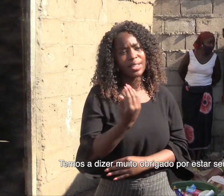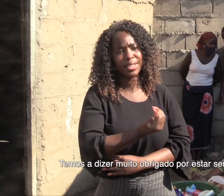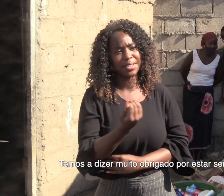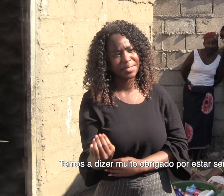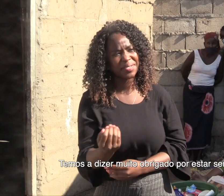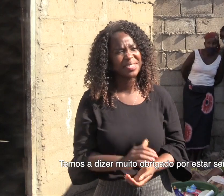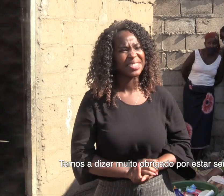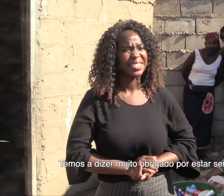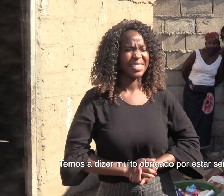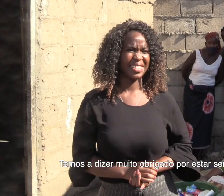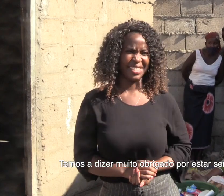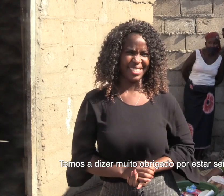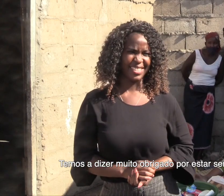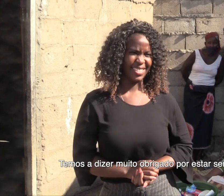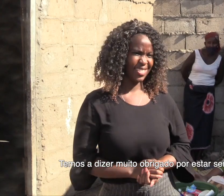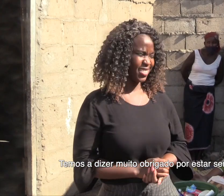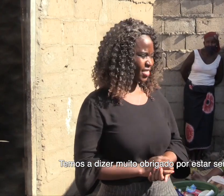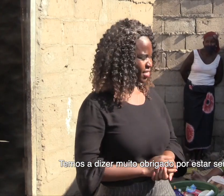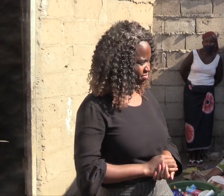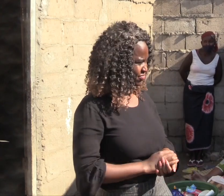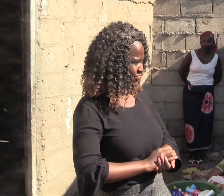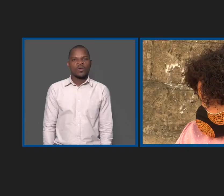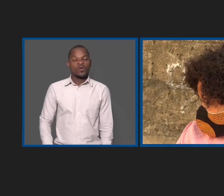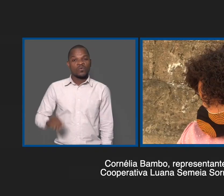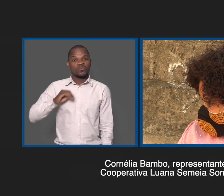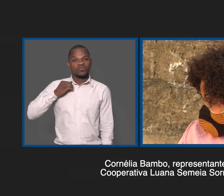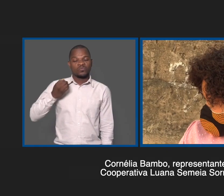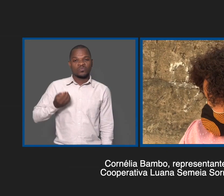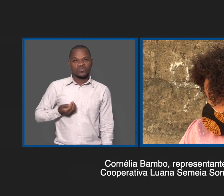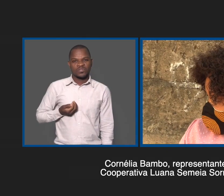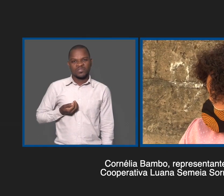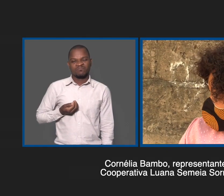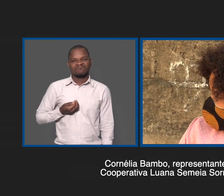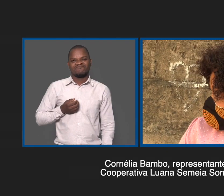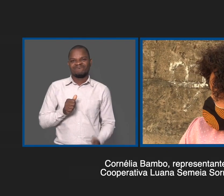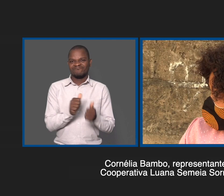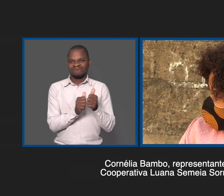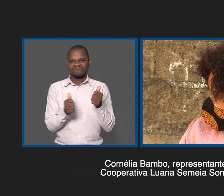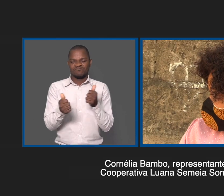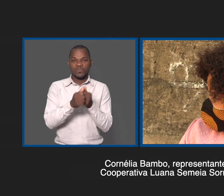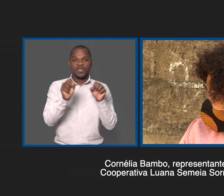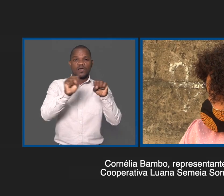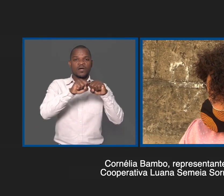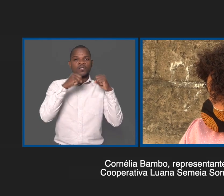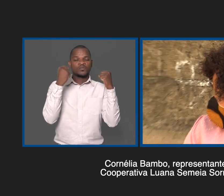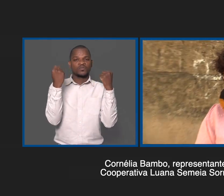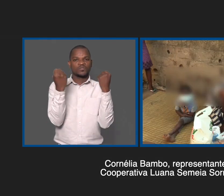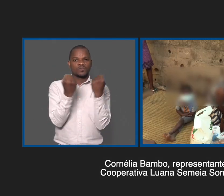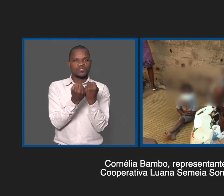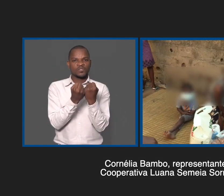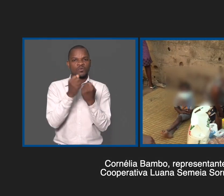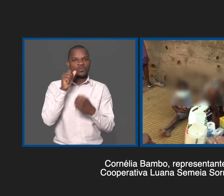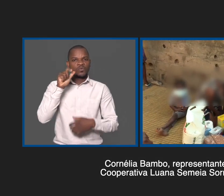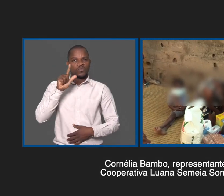oportunidade e por ter estado sempre conosco. Cornélia Bambu, representante da cooperativa Luana